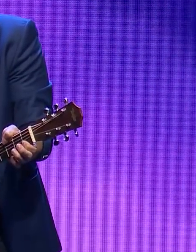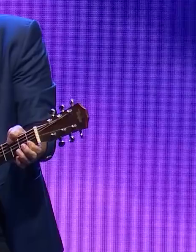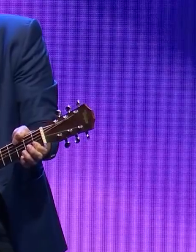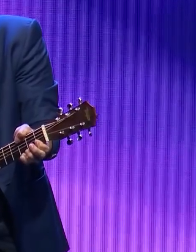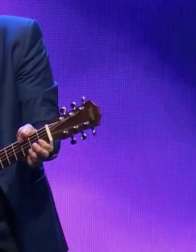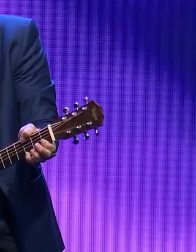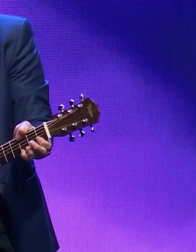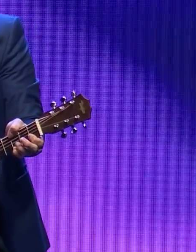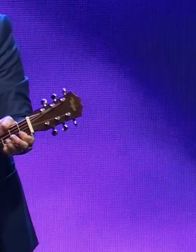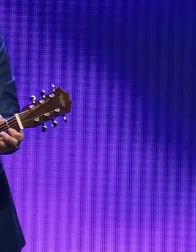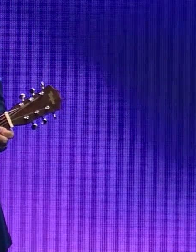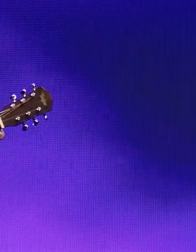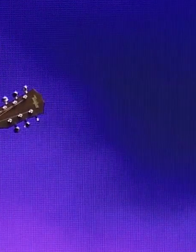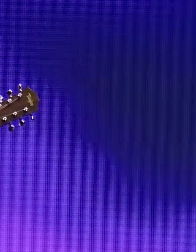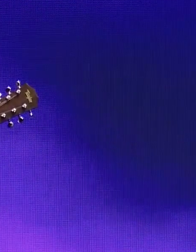kasih.